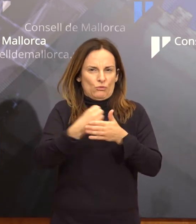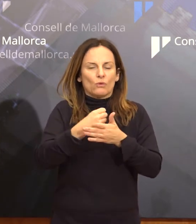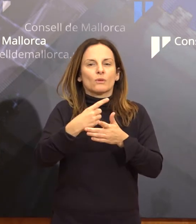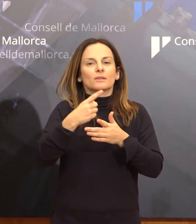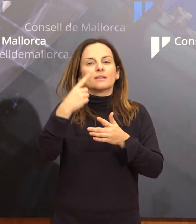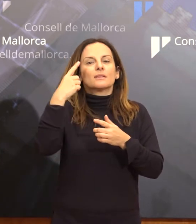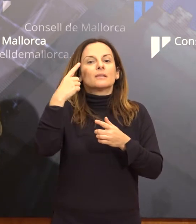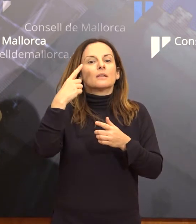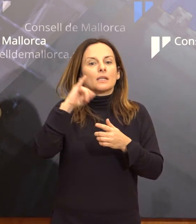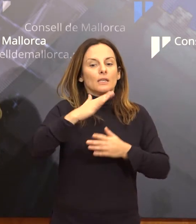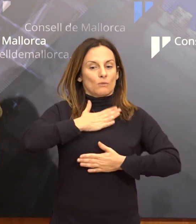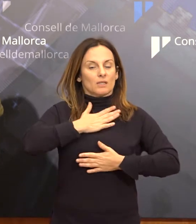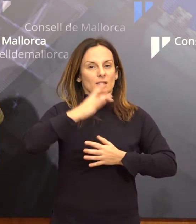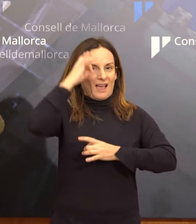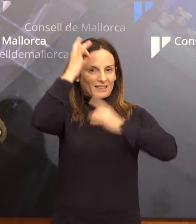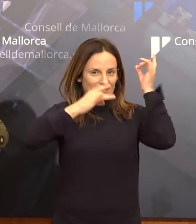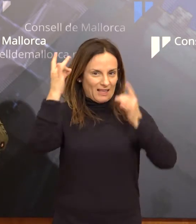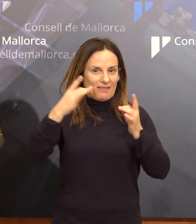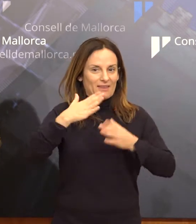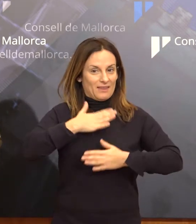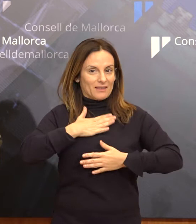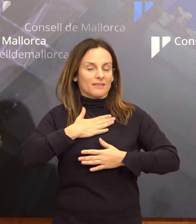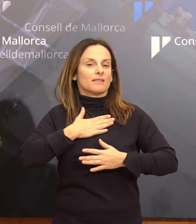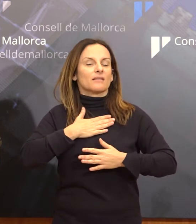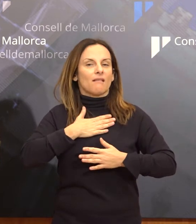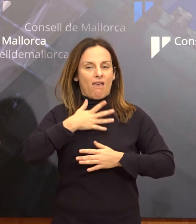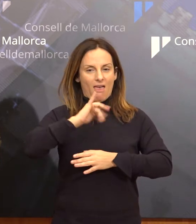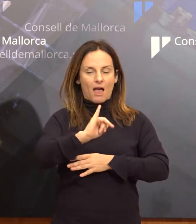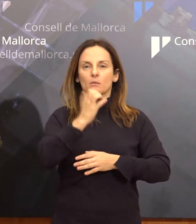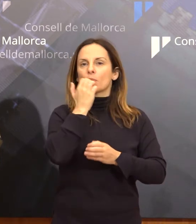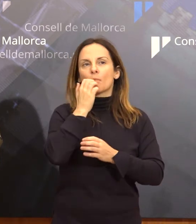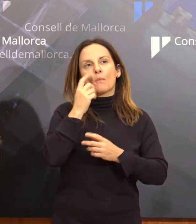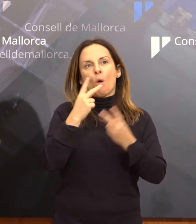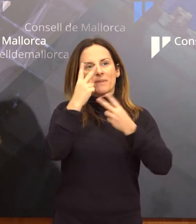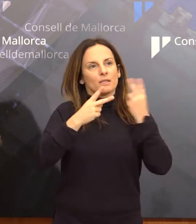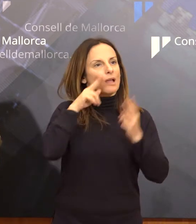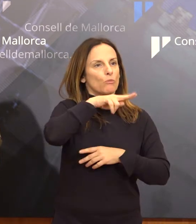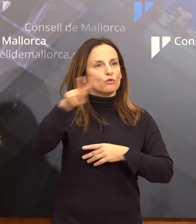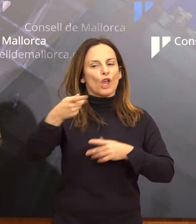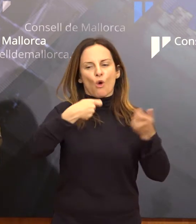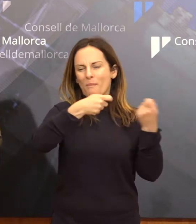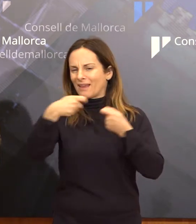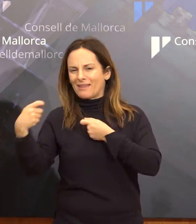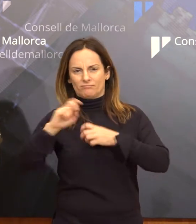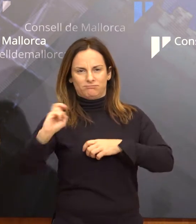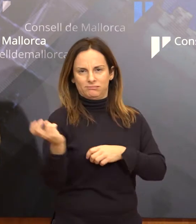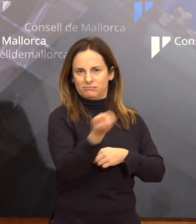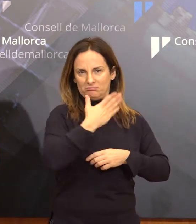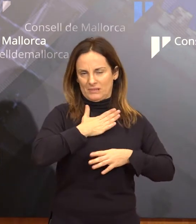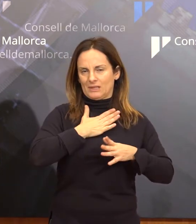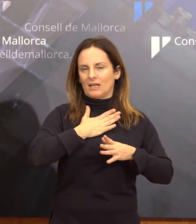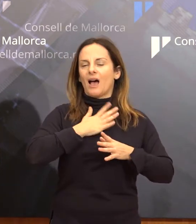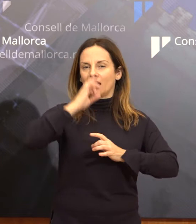tienes diferentes actividades para realizar visitas de museos mercados etcétera y tiene muy